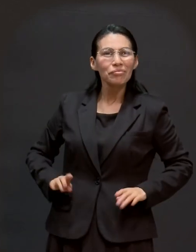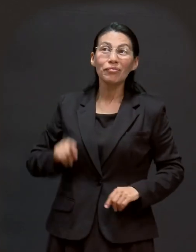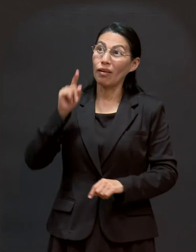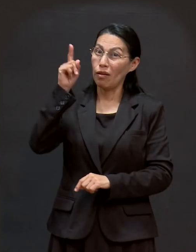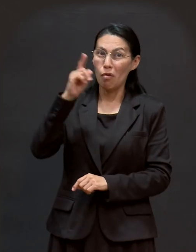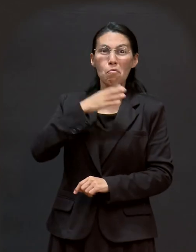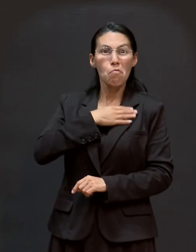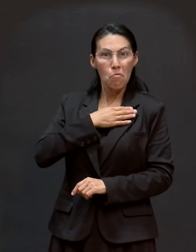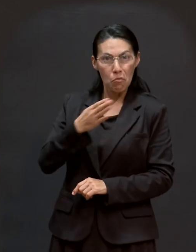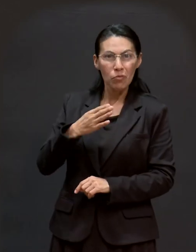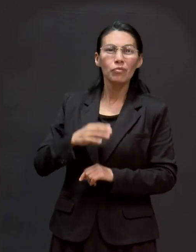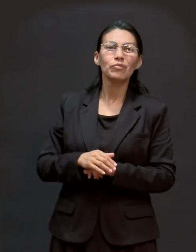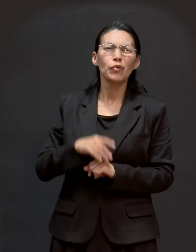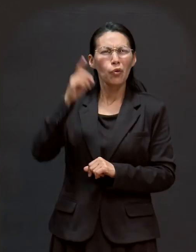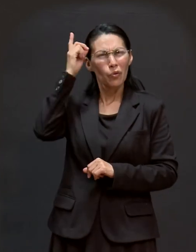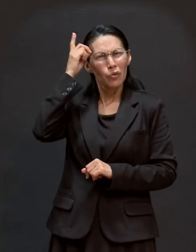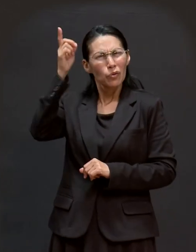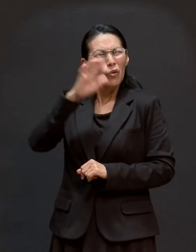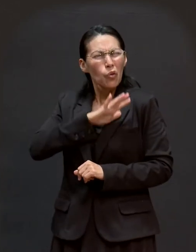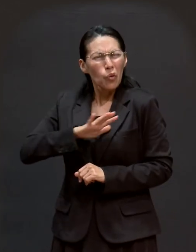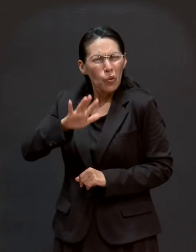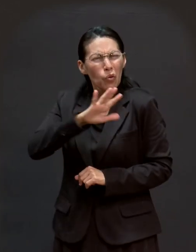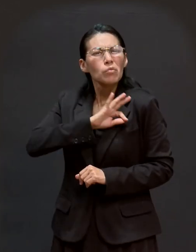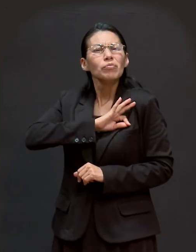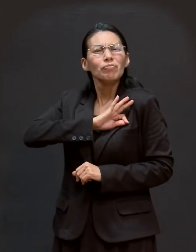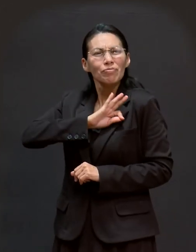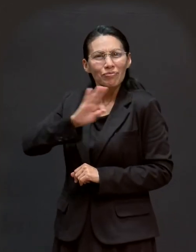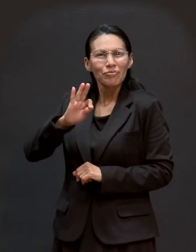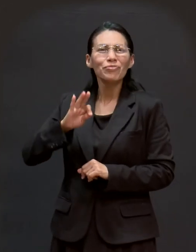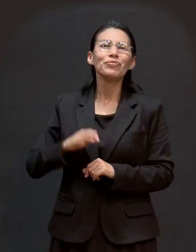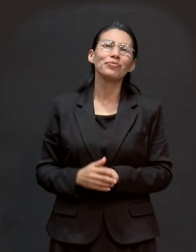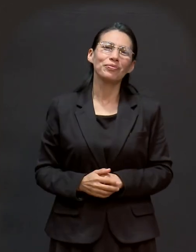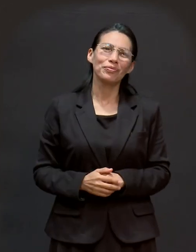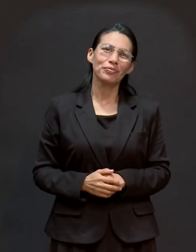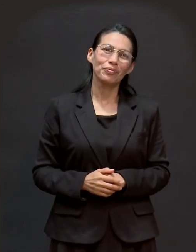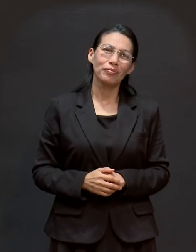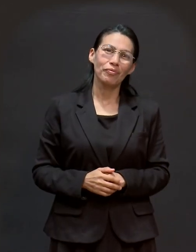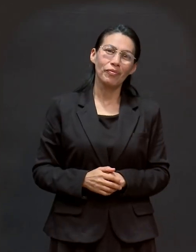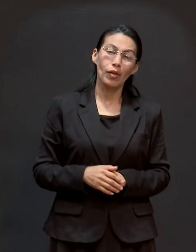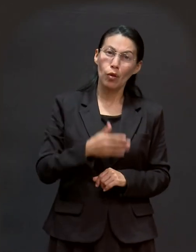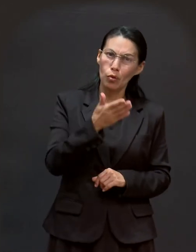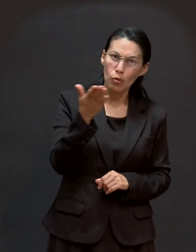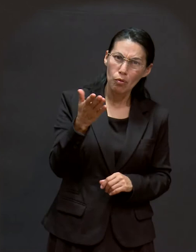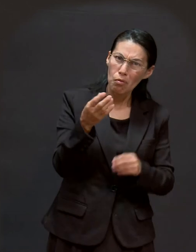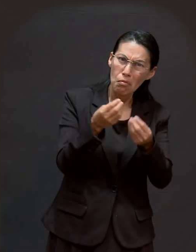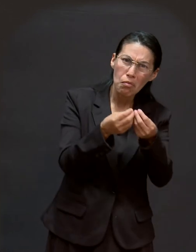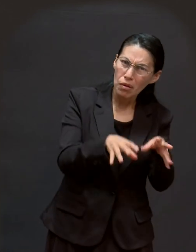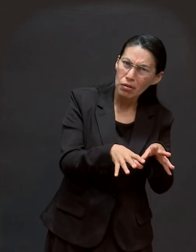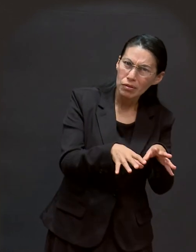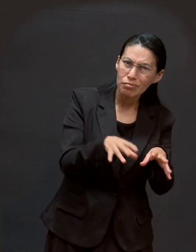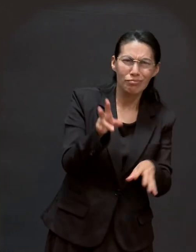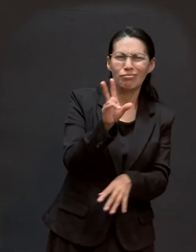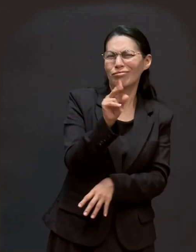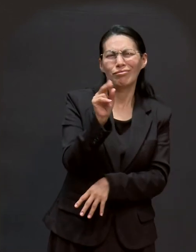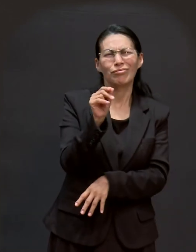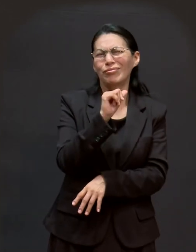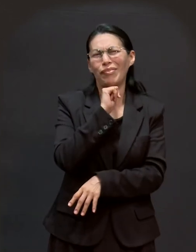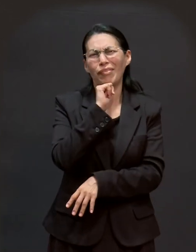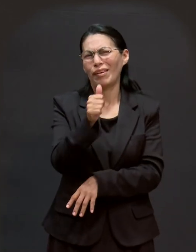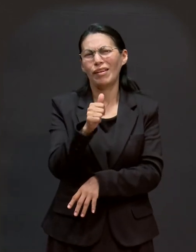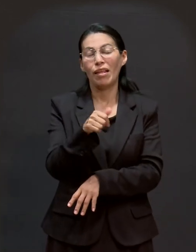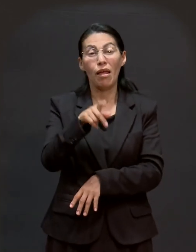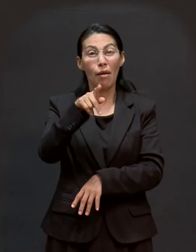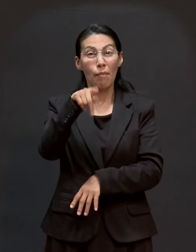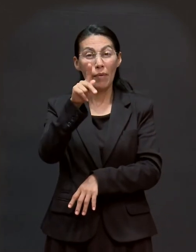dios porque él es bueno el dios de lo imposible no tiene nada que perder